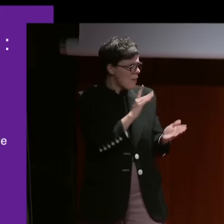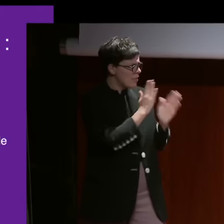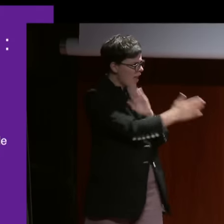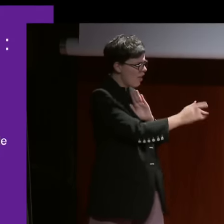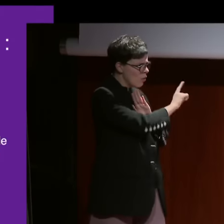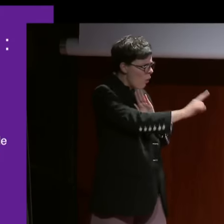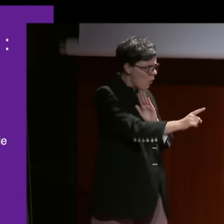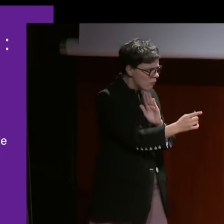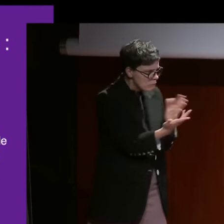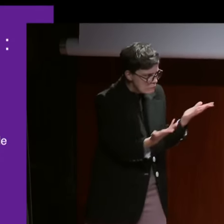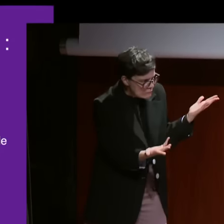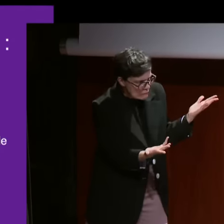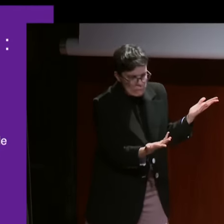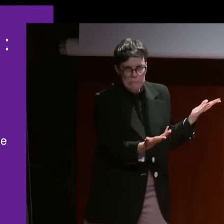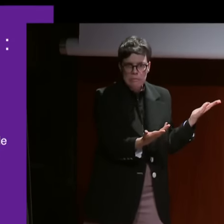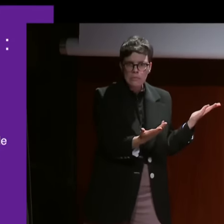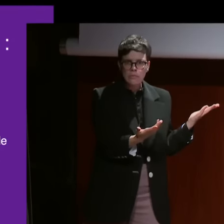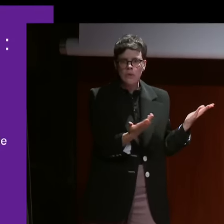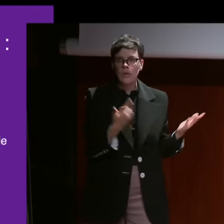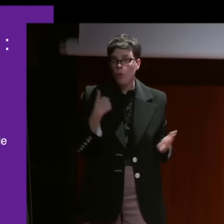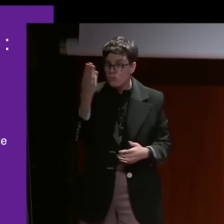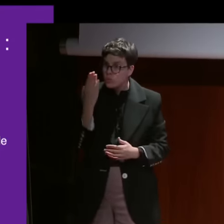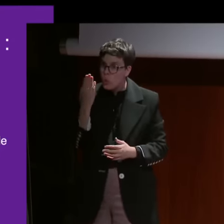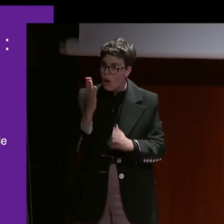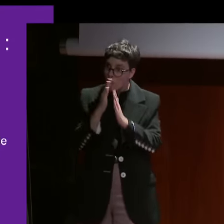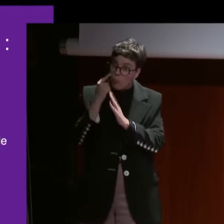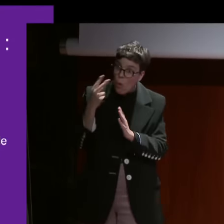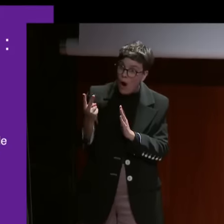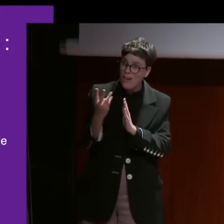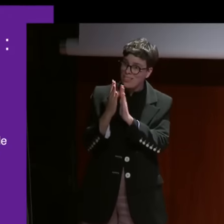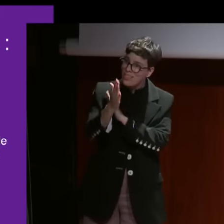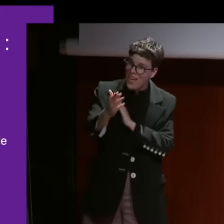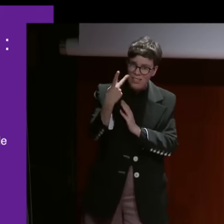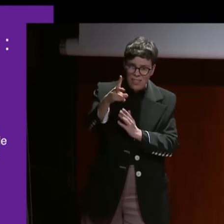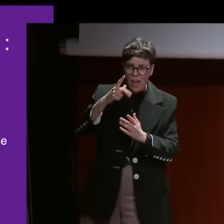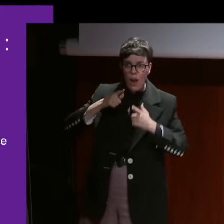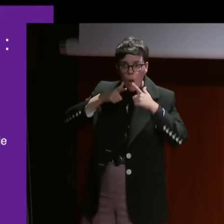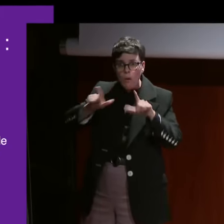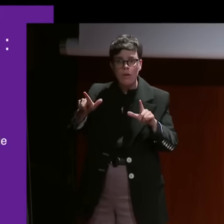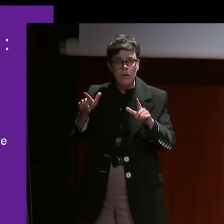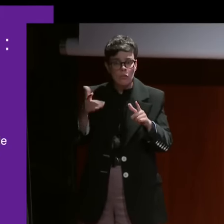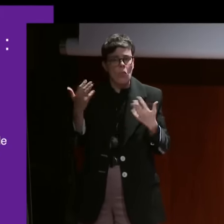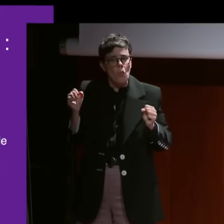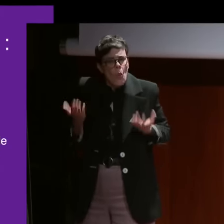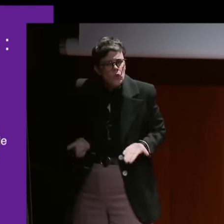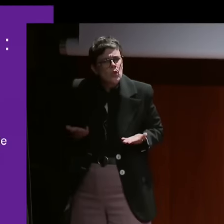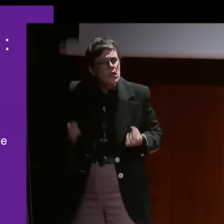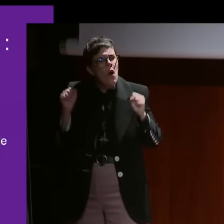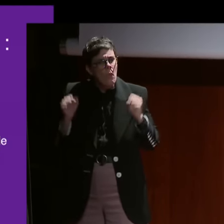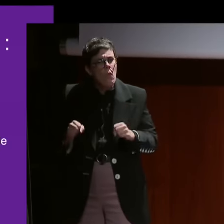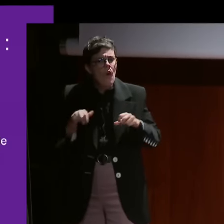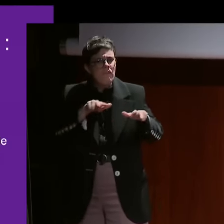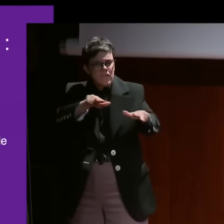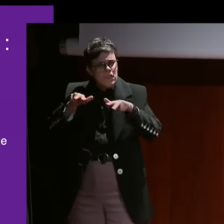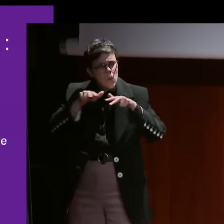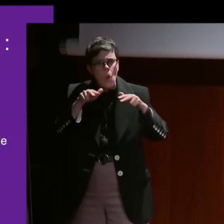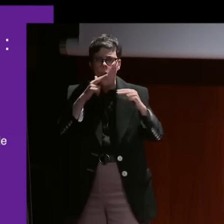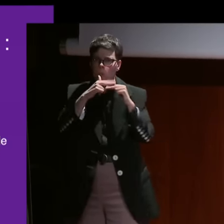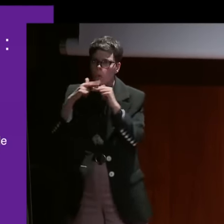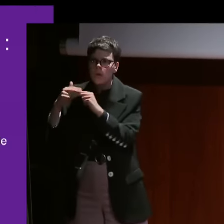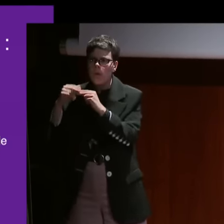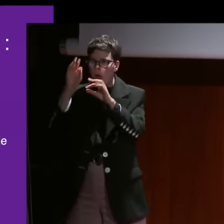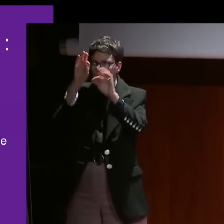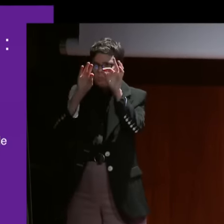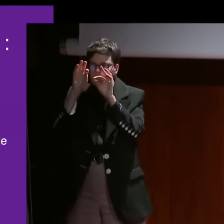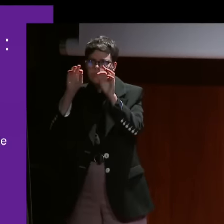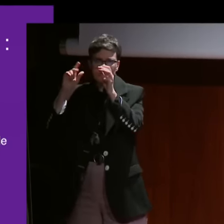reste une traduction. On n'a pas accès au texte direct, enfin, la production directe. Et on peut le faire aujourd'hui,